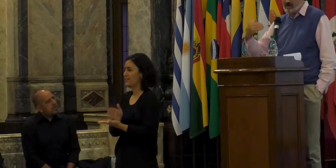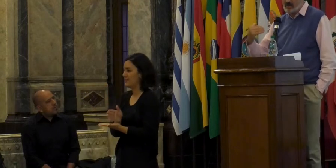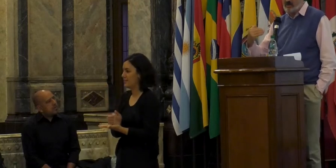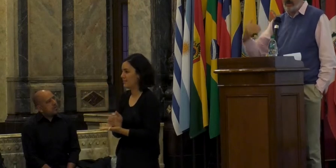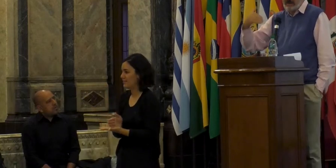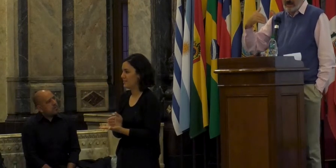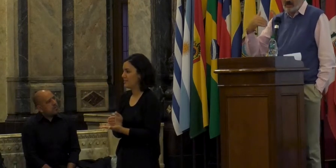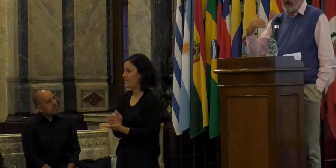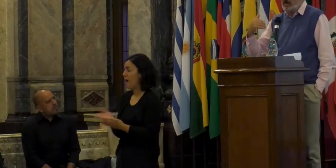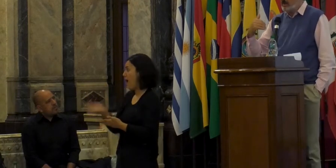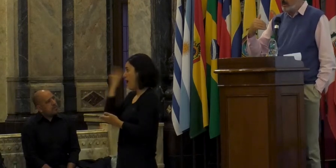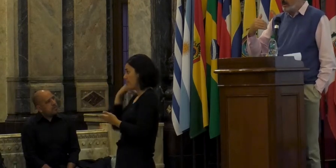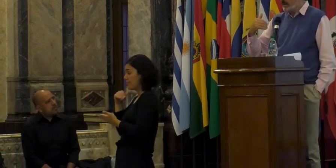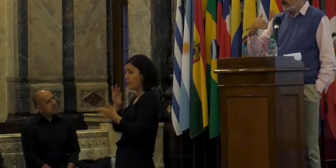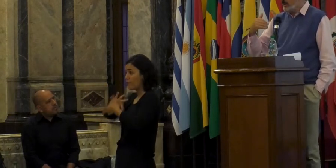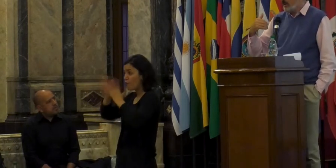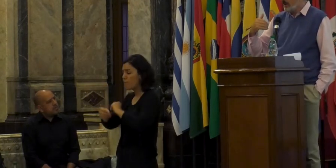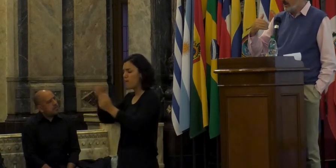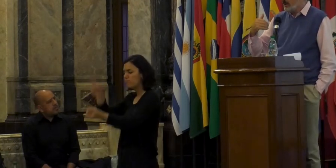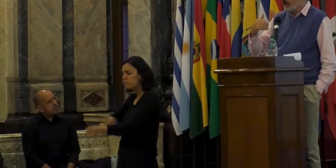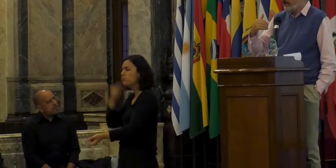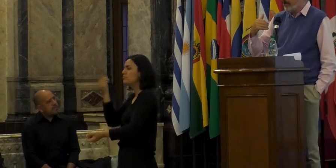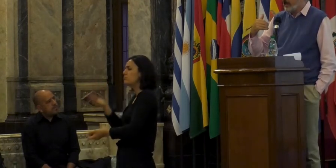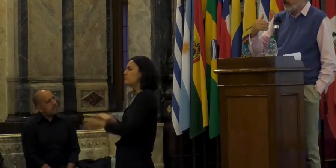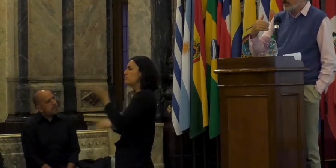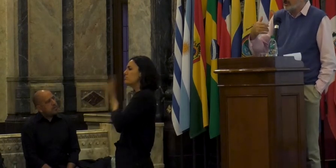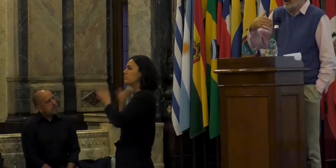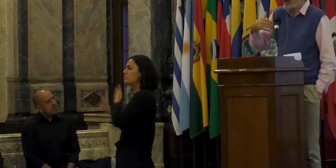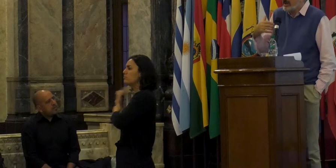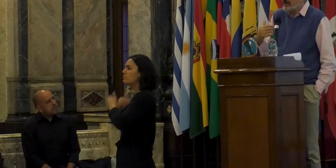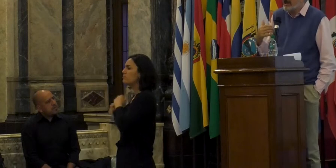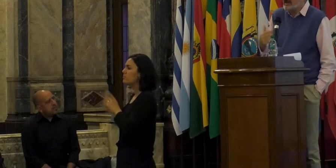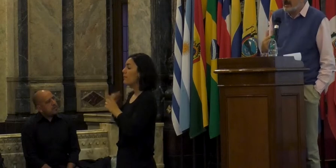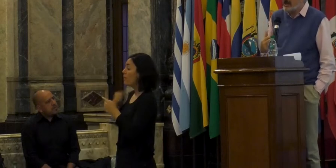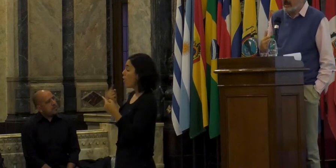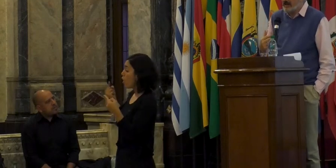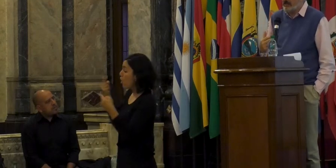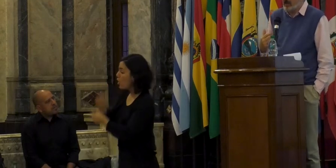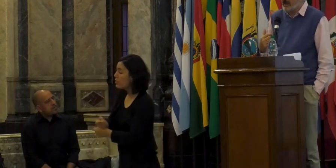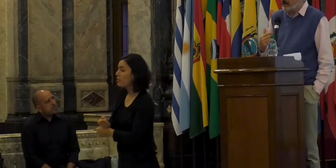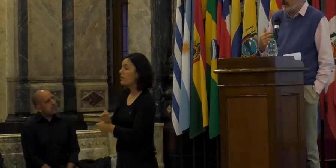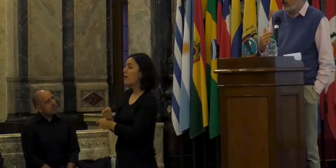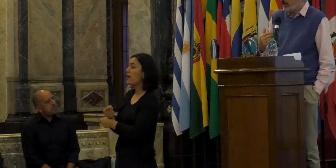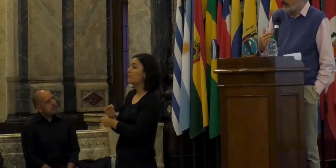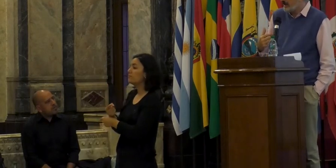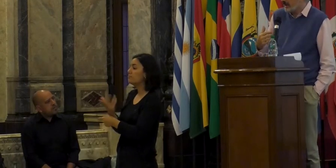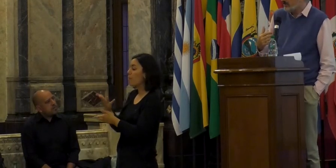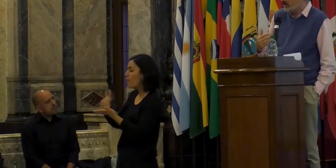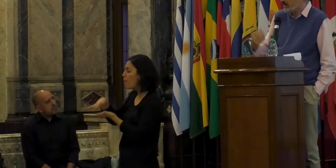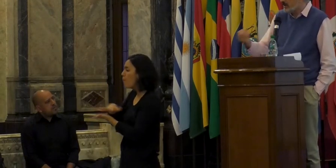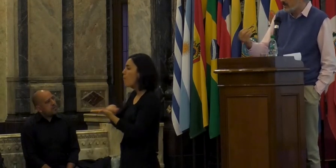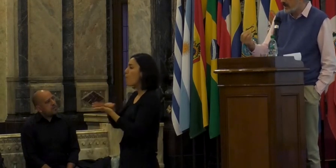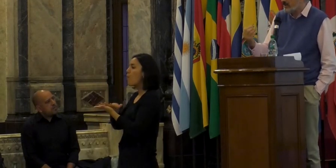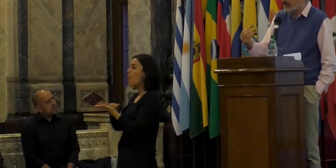deshaciendo lo andado y, digamos, contraponiendo a las inercias propias del campo el interés